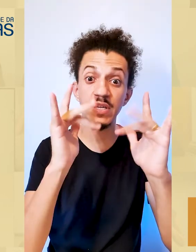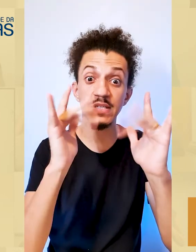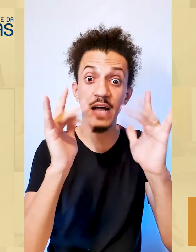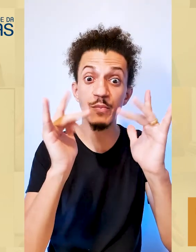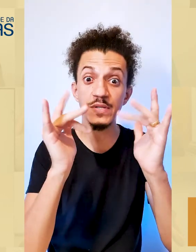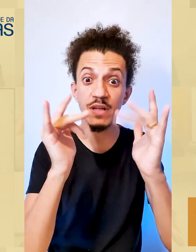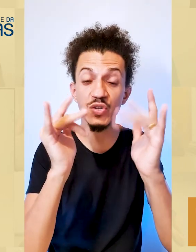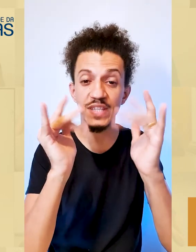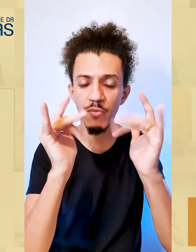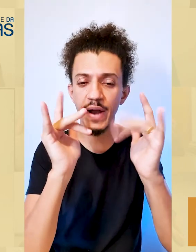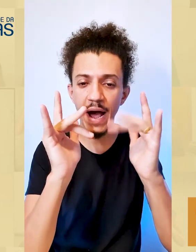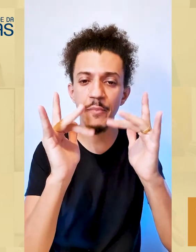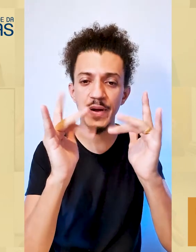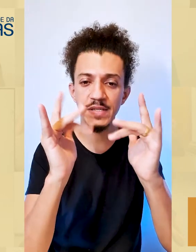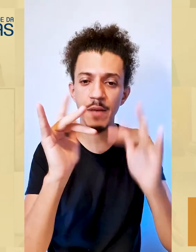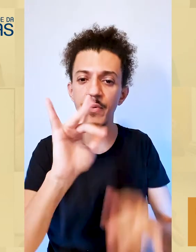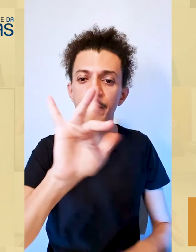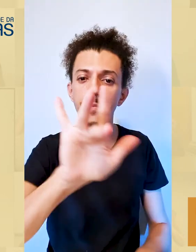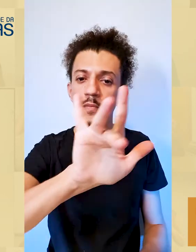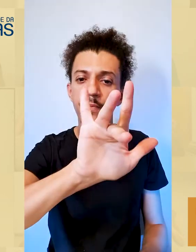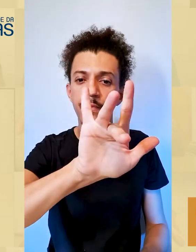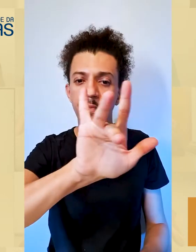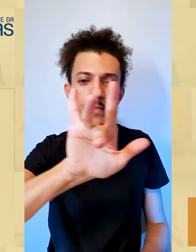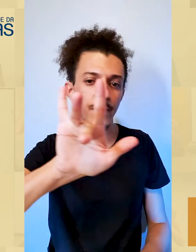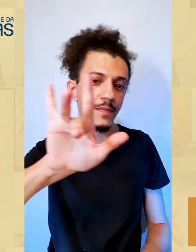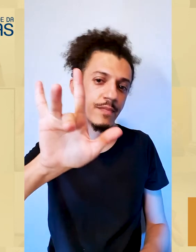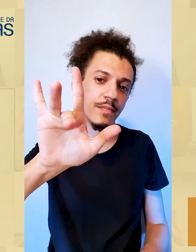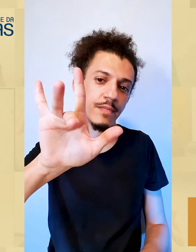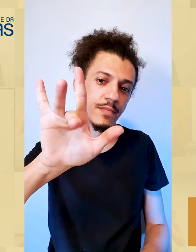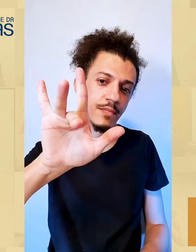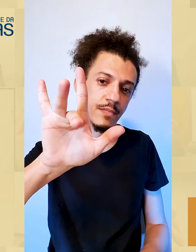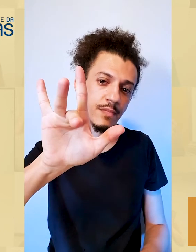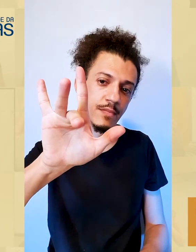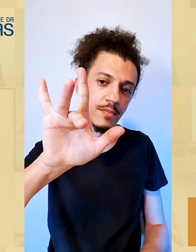mesmo utilizado para o sinal de namorar, por exemplo.